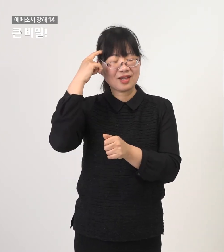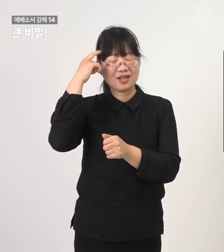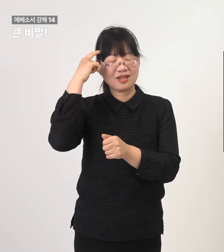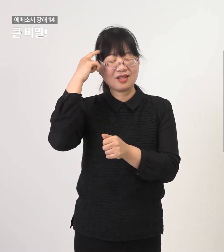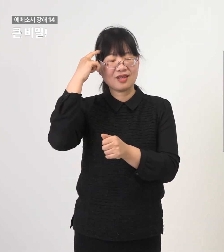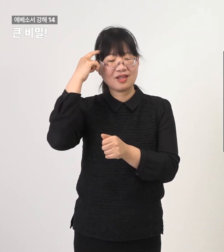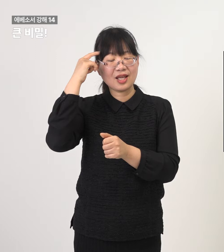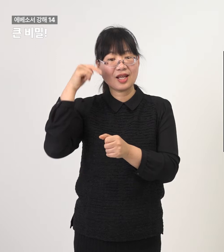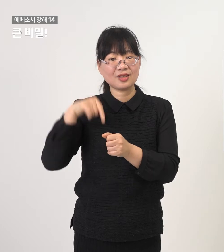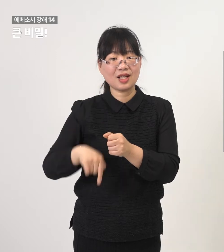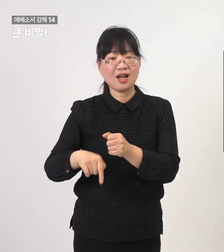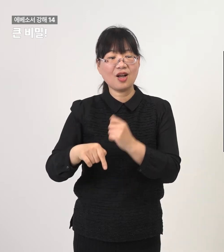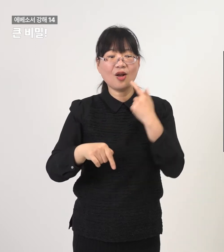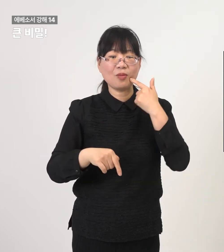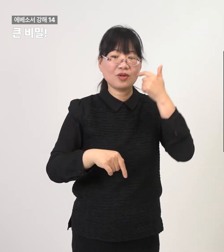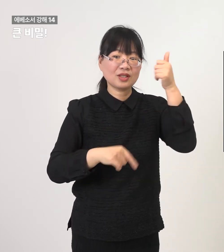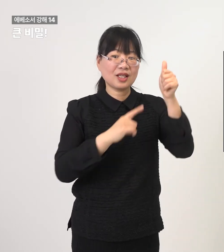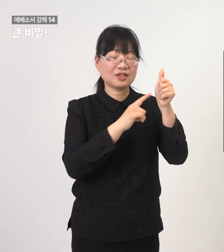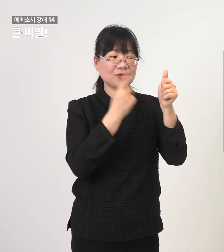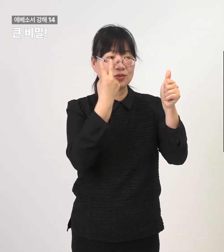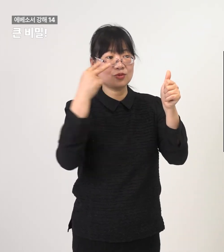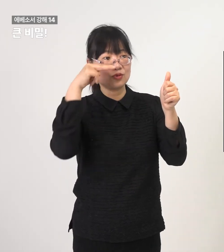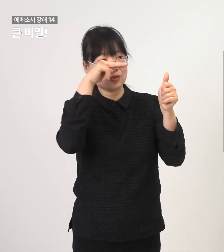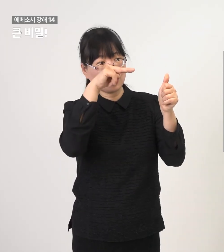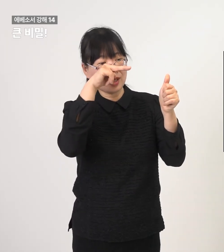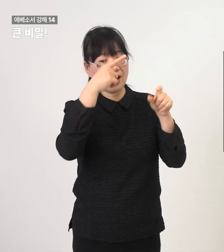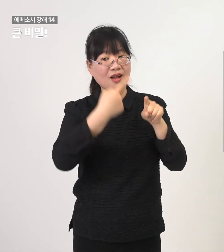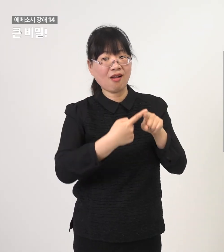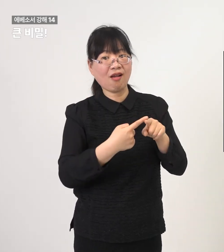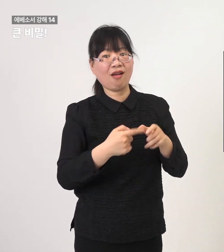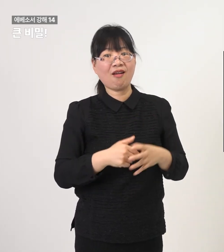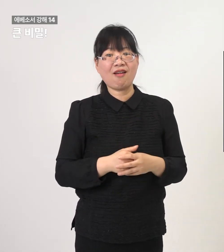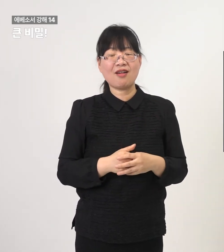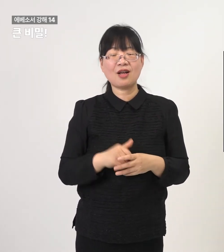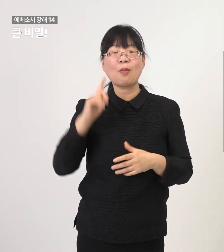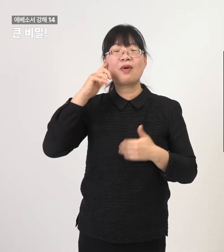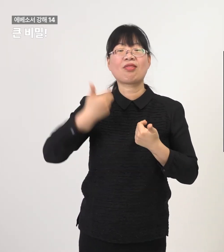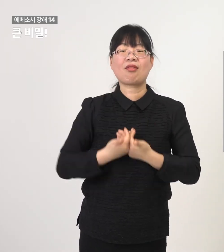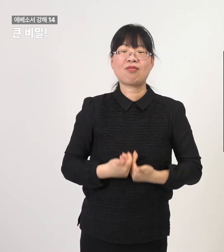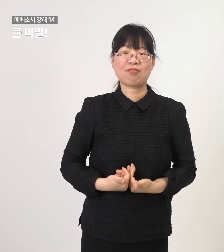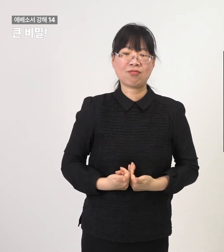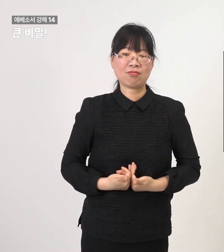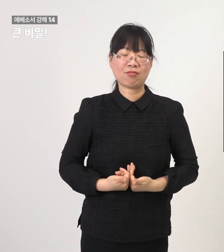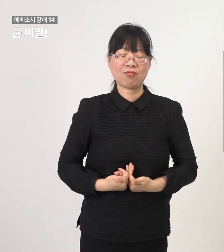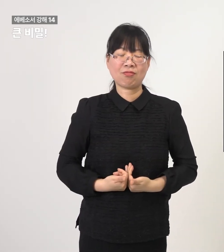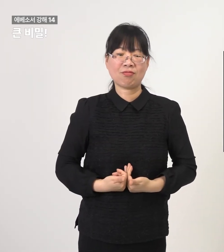곰곰이 그 목사님의 눈을 쳐다보다가 반대를 한 거예요.